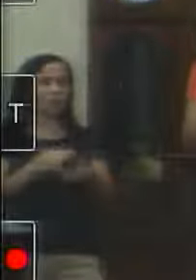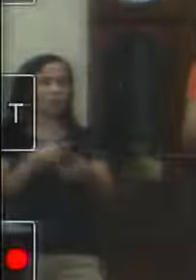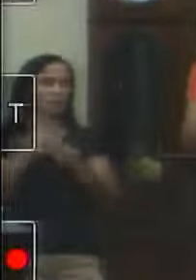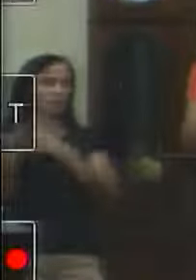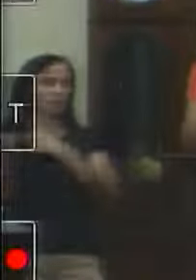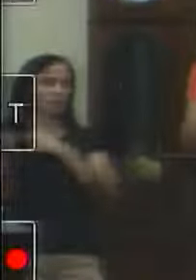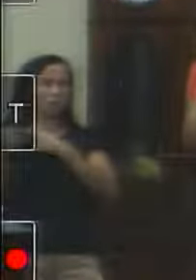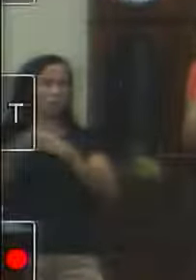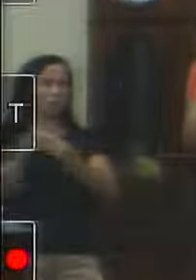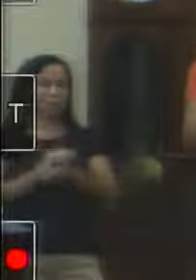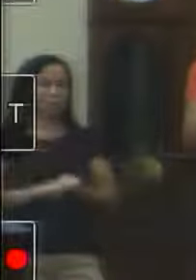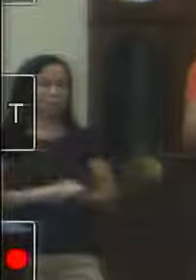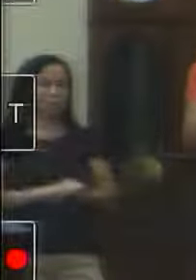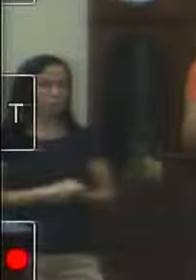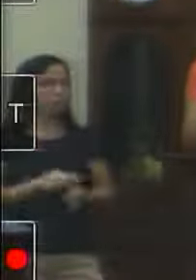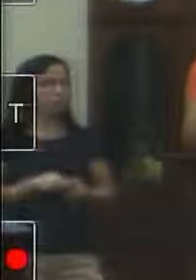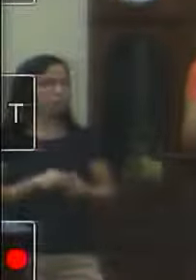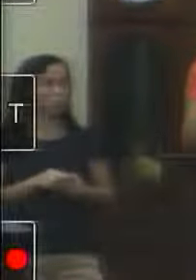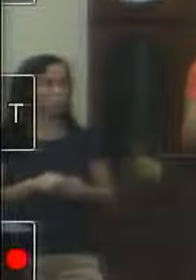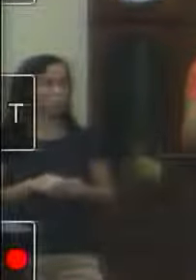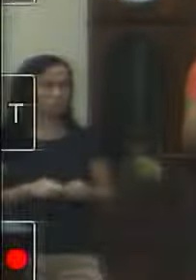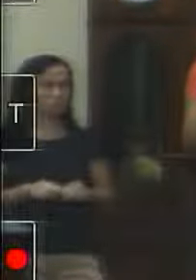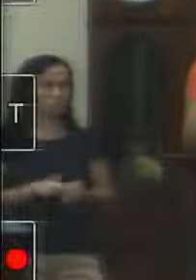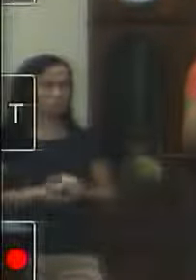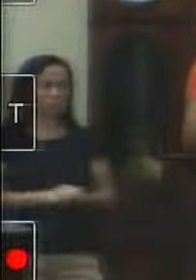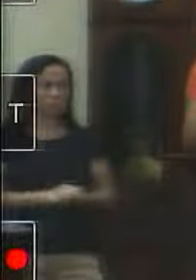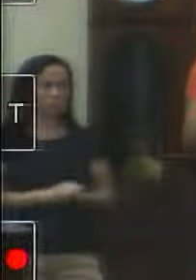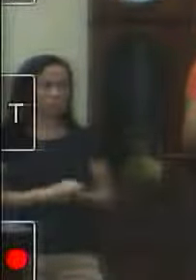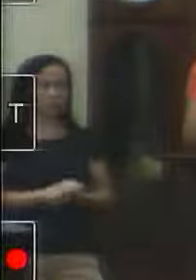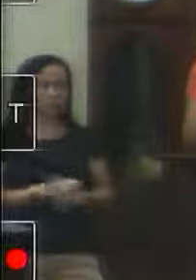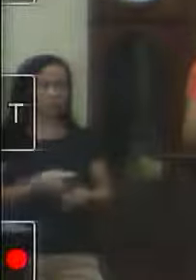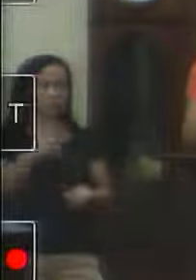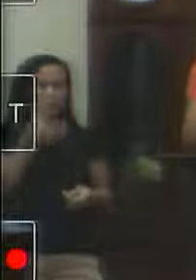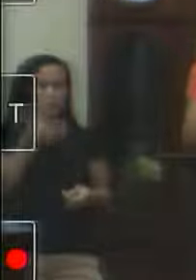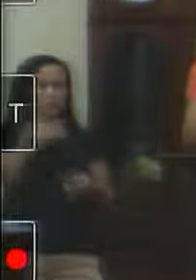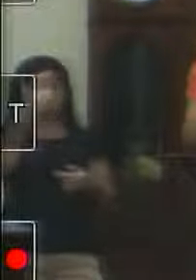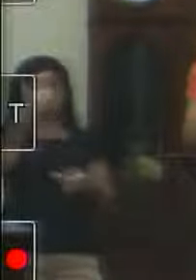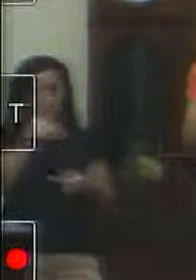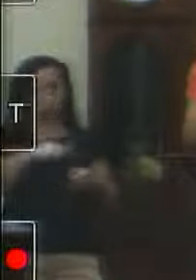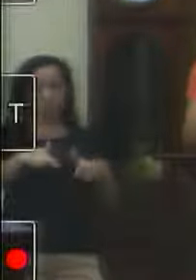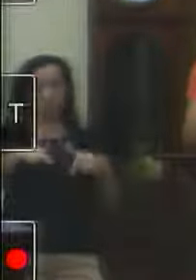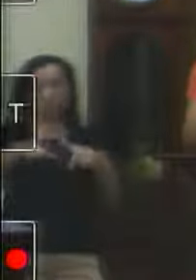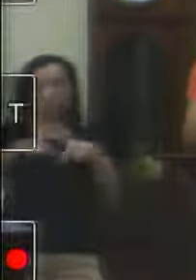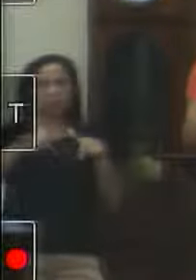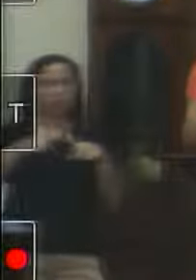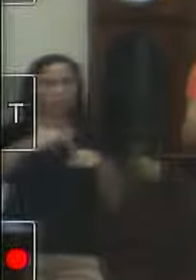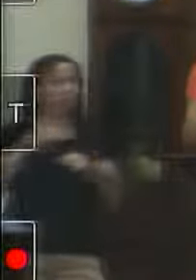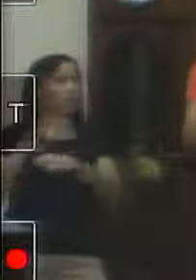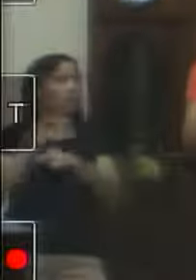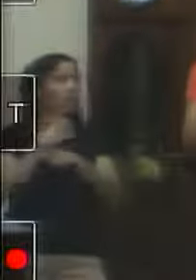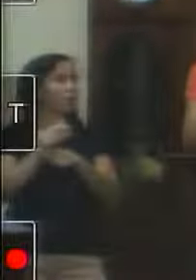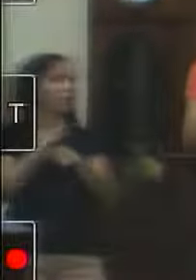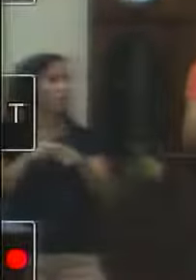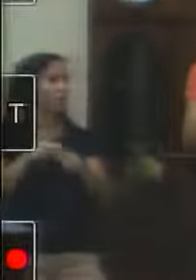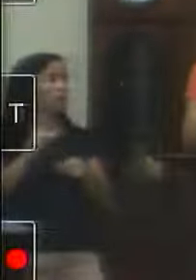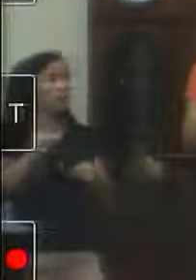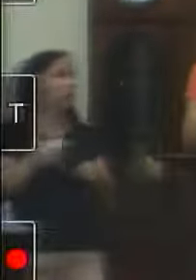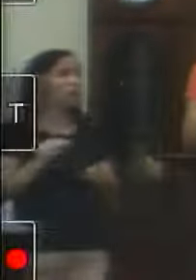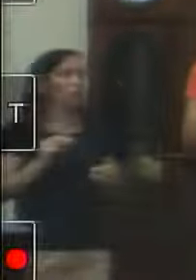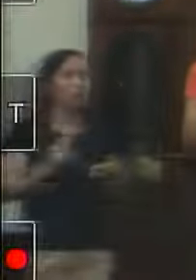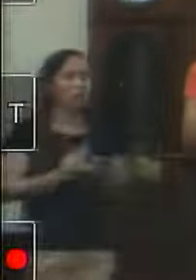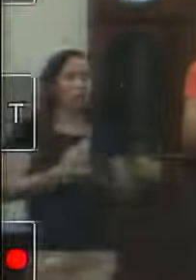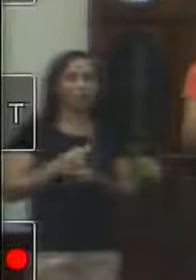carnaval... ninguém é responsável. Não, eu não estou me eximindo da minha função, de que é a parte de fiscalização. Estou falando certo. para a senhora o que